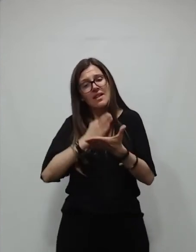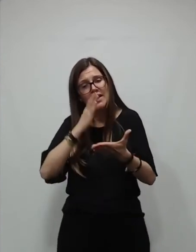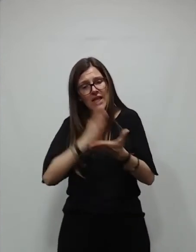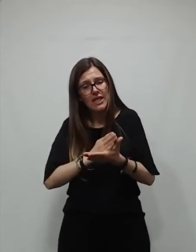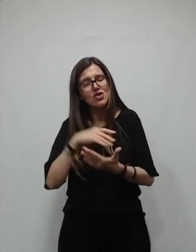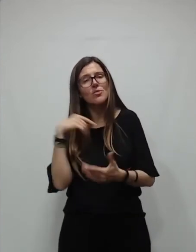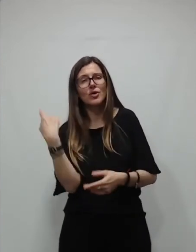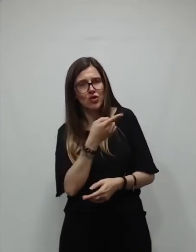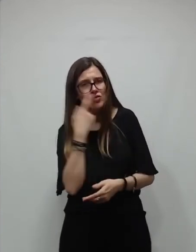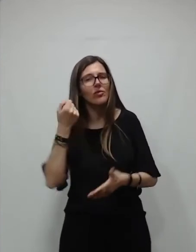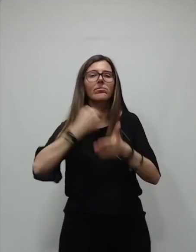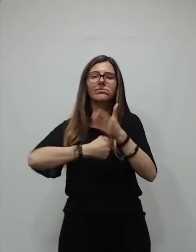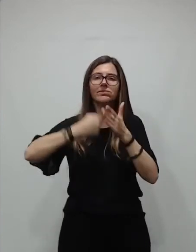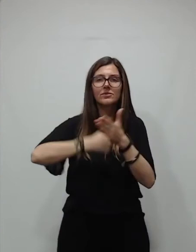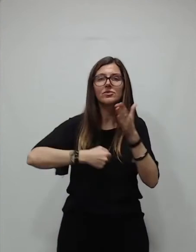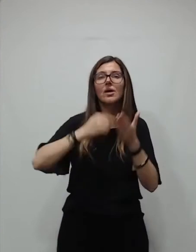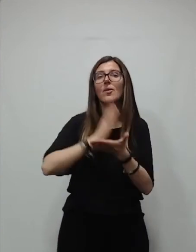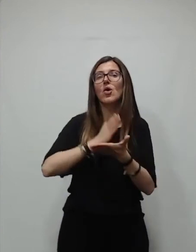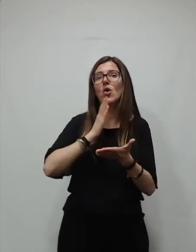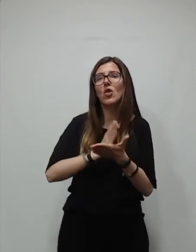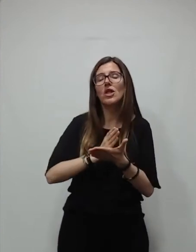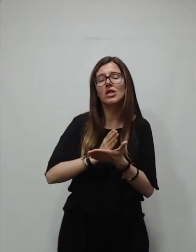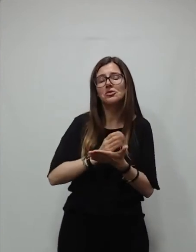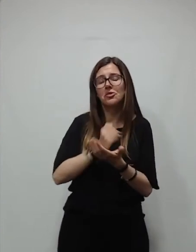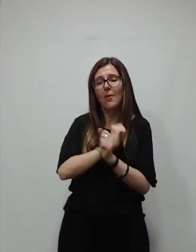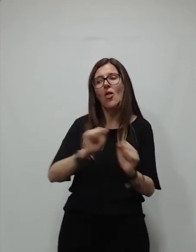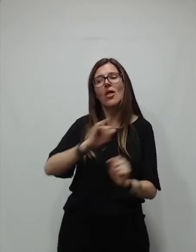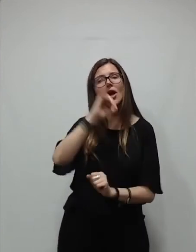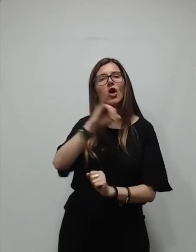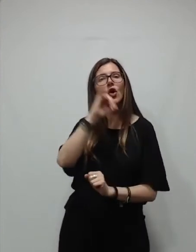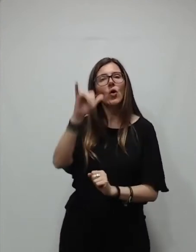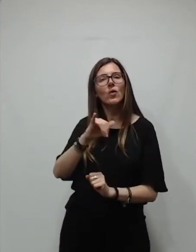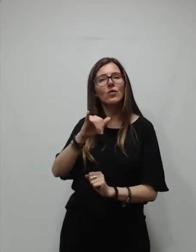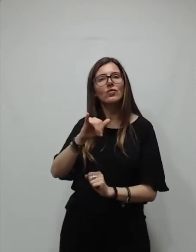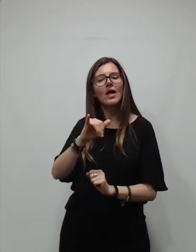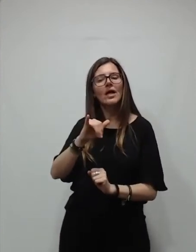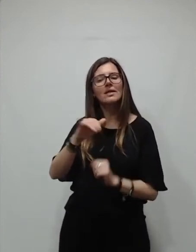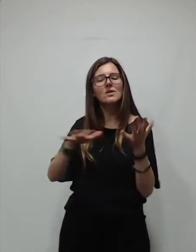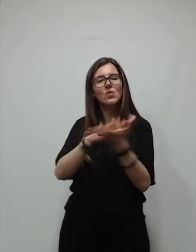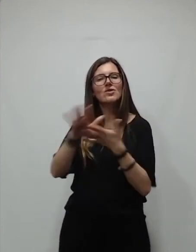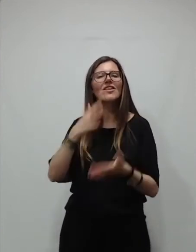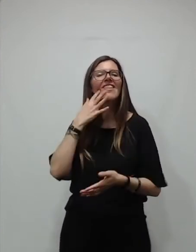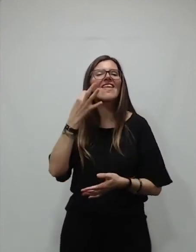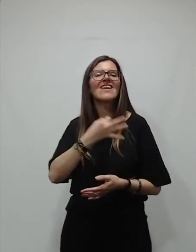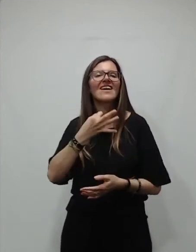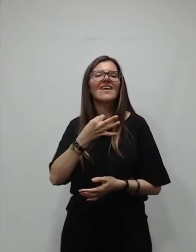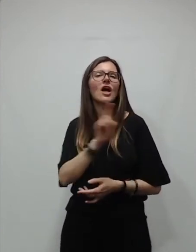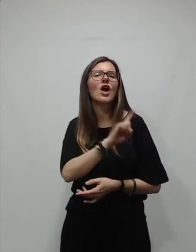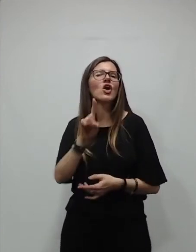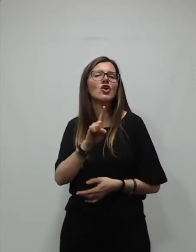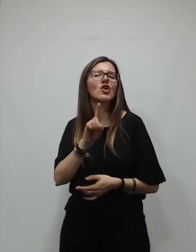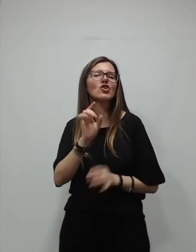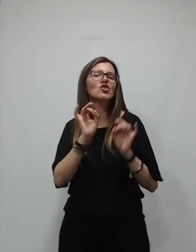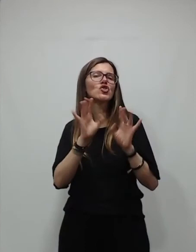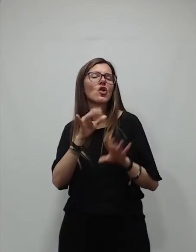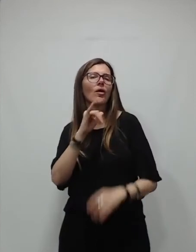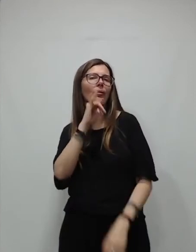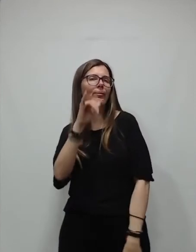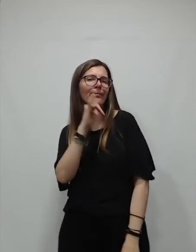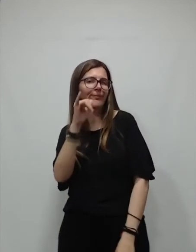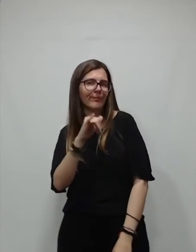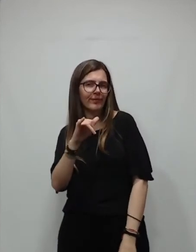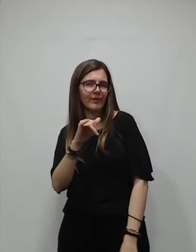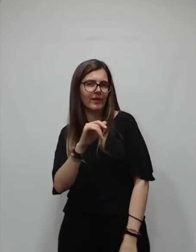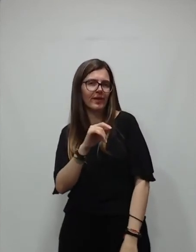del vivo, entonces estoy media perdida. Mira, como que estaba también con el vivo y ya Bueno, por ahí. Bueno, como si nos hubiera